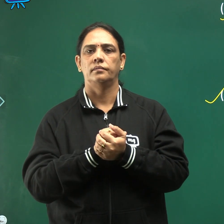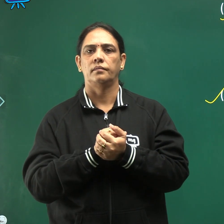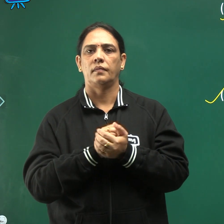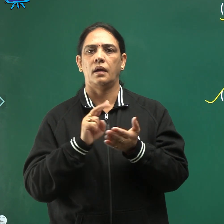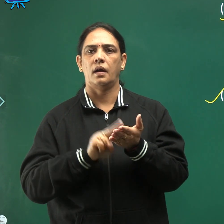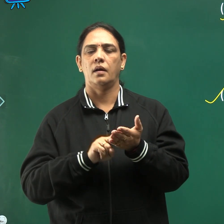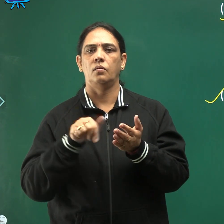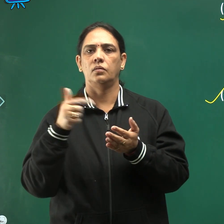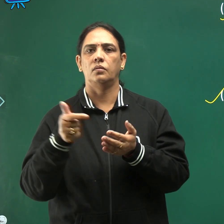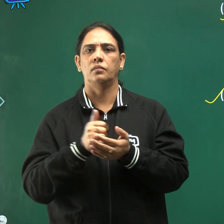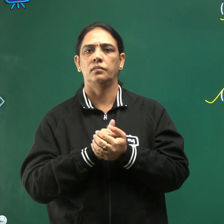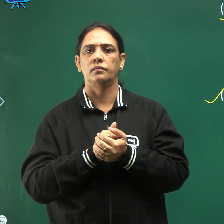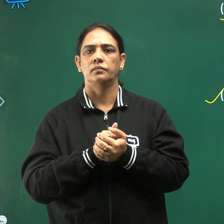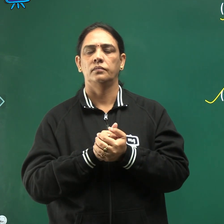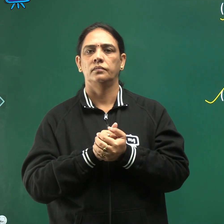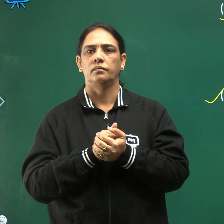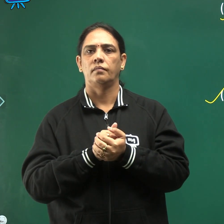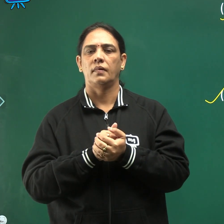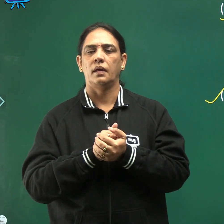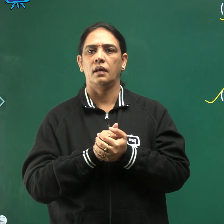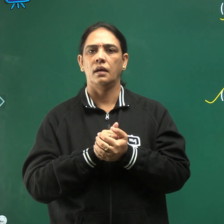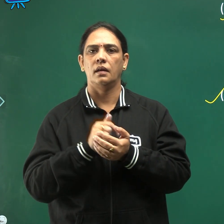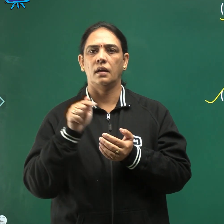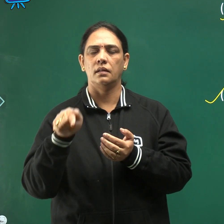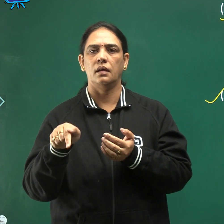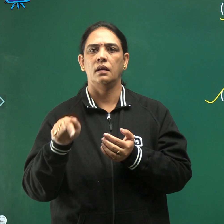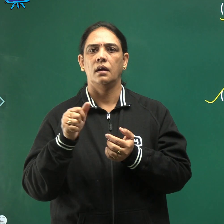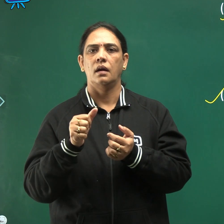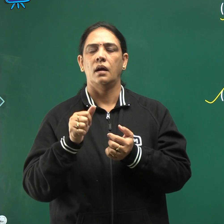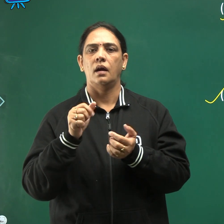n हो तो यदि n